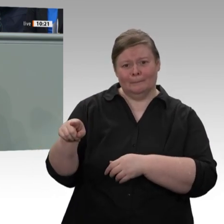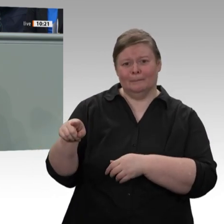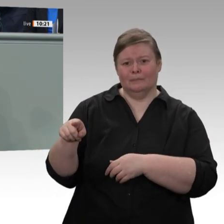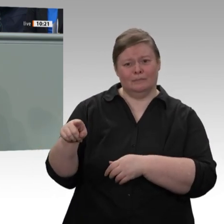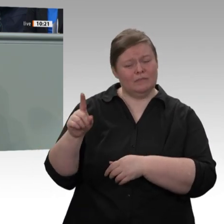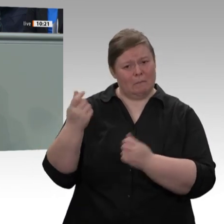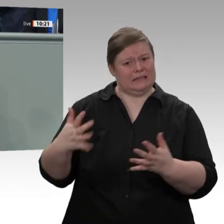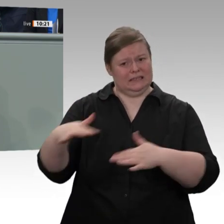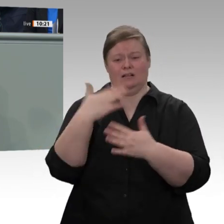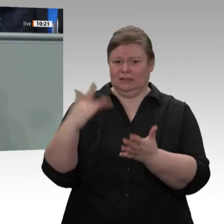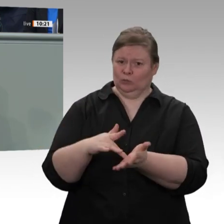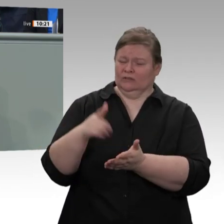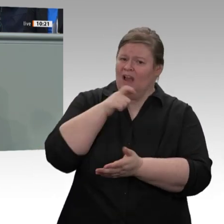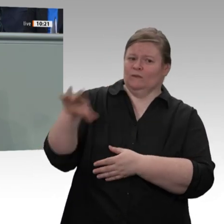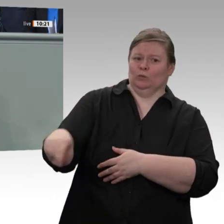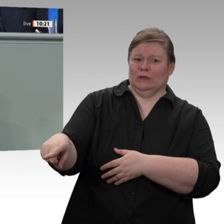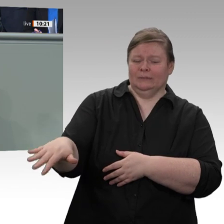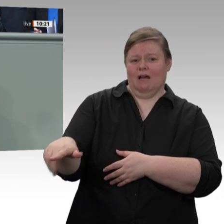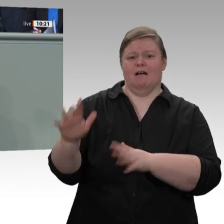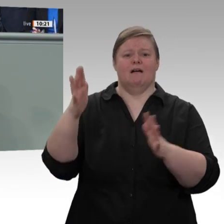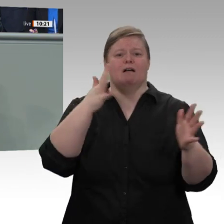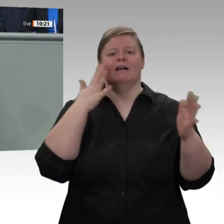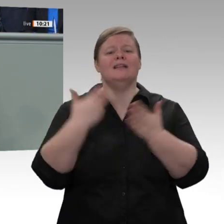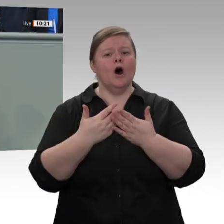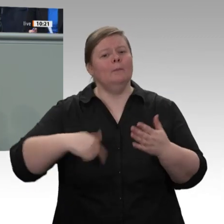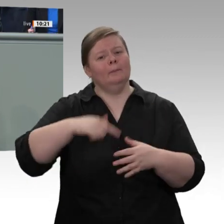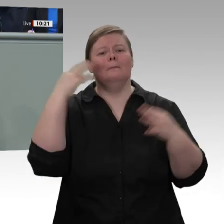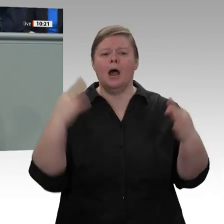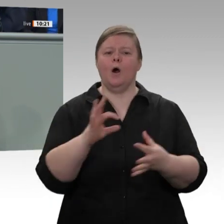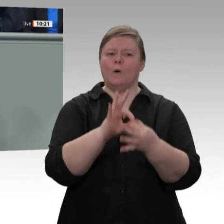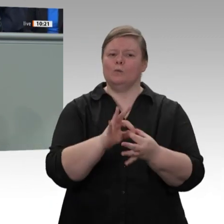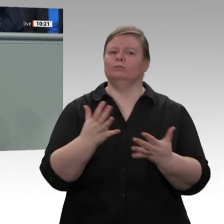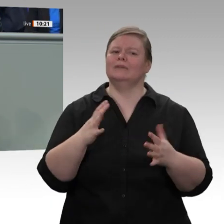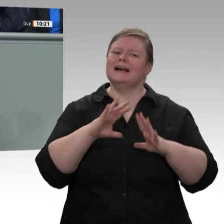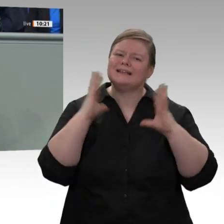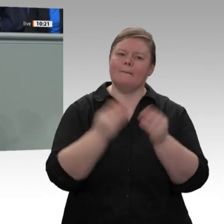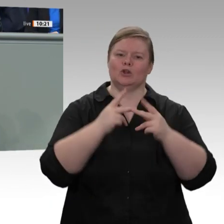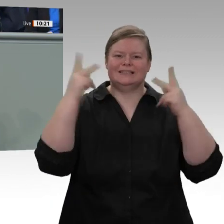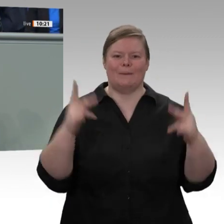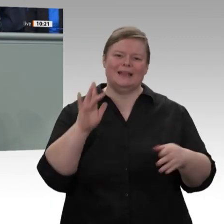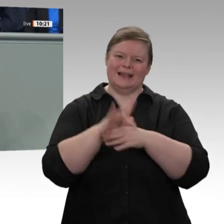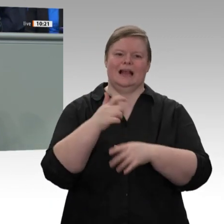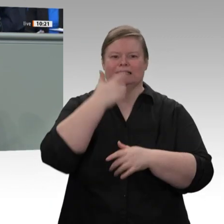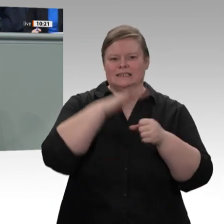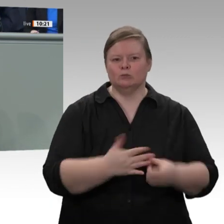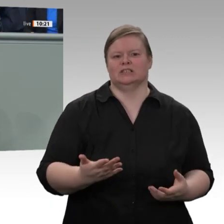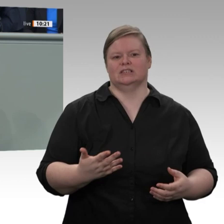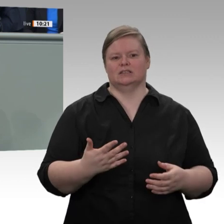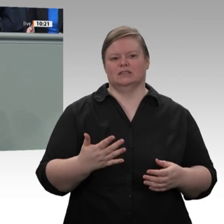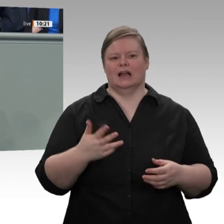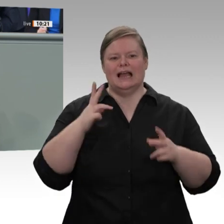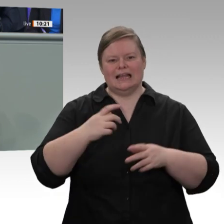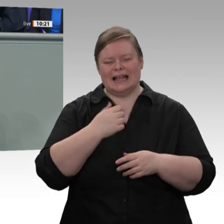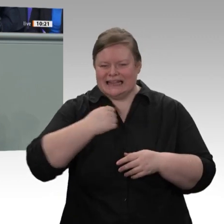hundertprozentige Sicherheit herstellen, aber wir können durch unsere Mitverantwortung, unser mitverantwortliches Handeln, unser Reden und unser